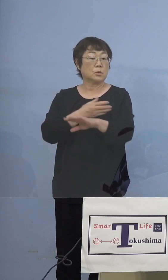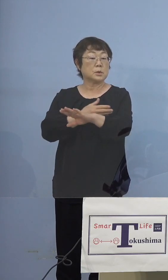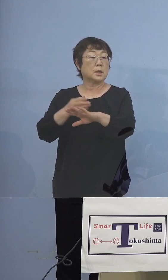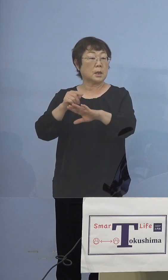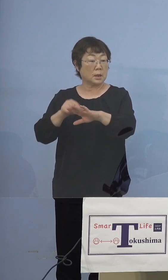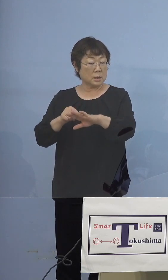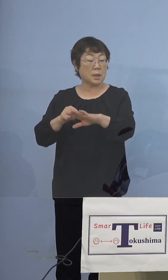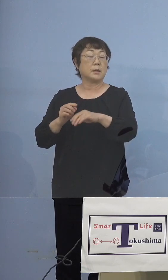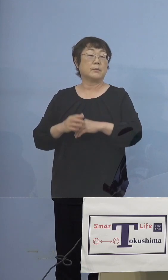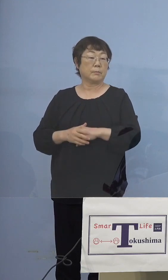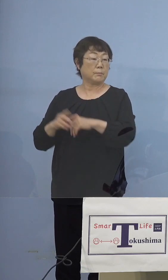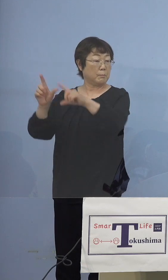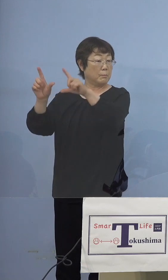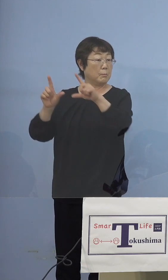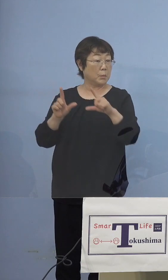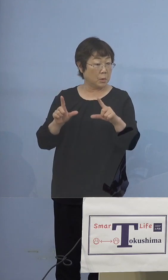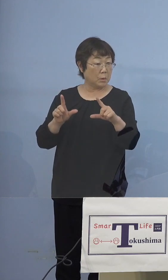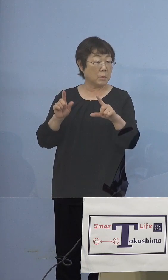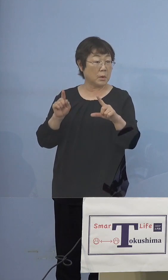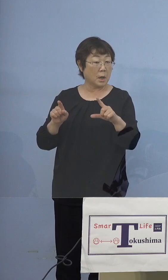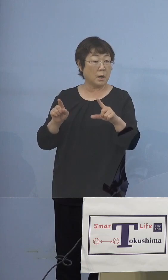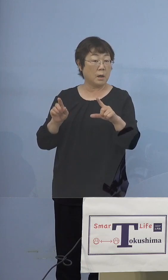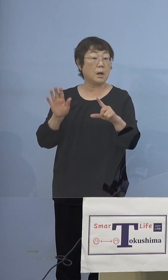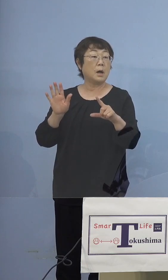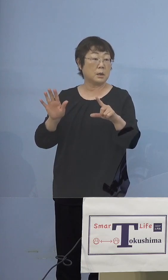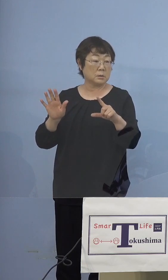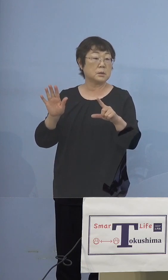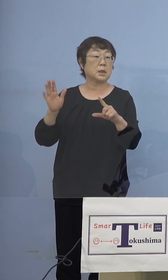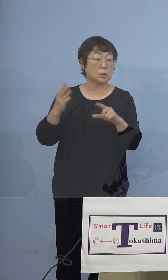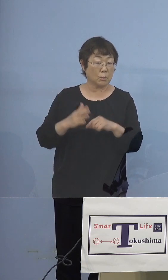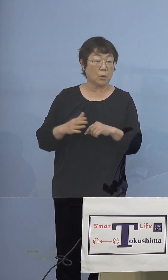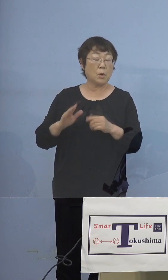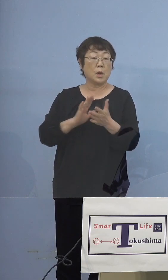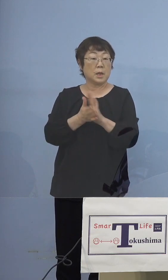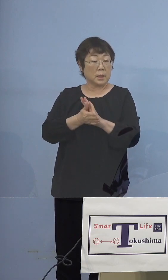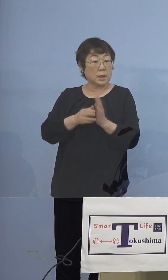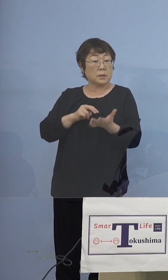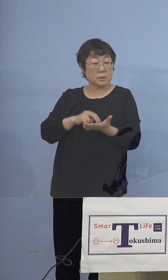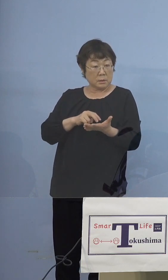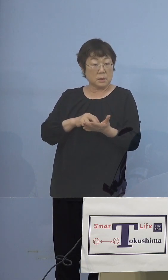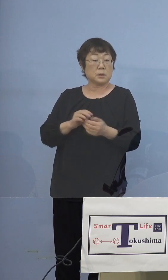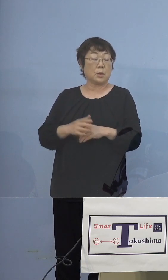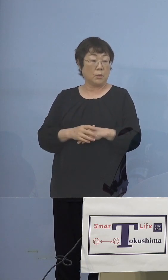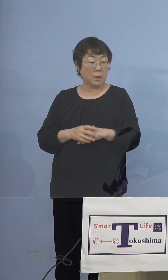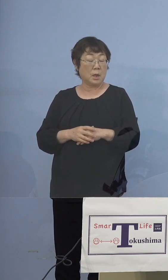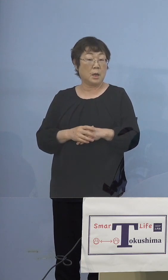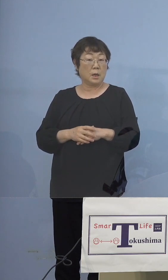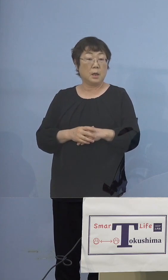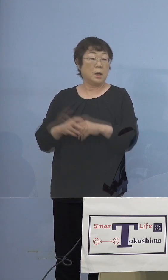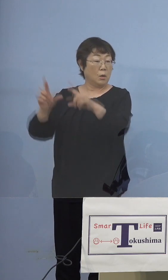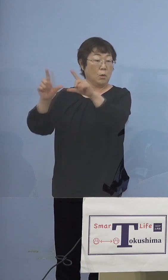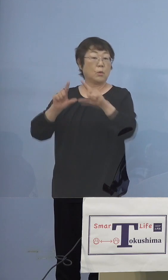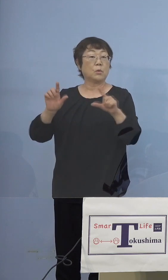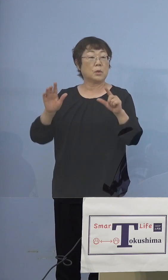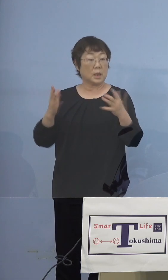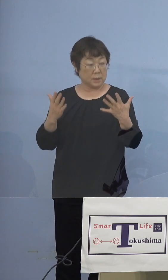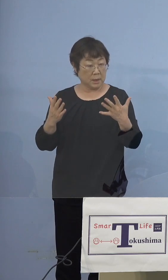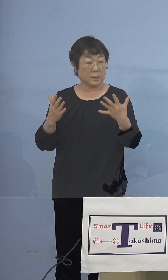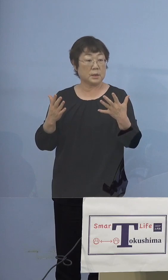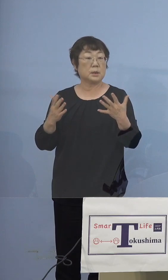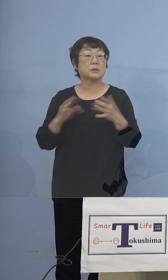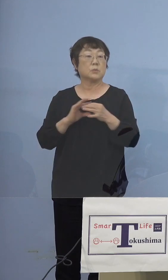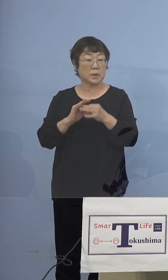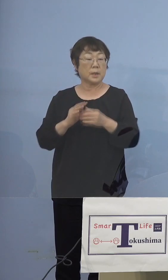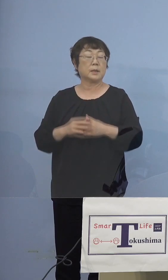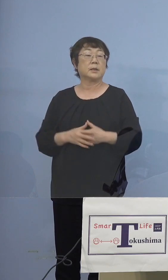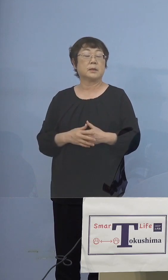定の報告何があると聞いておりますけれども、我々のところにすみません、未だそういう報告があったということがありません